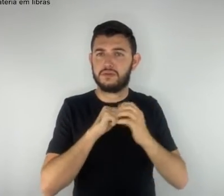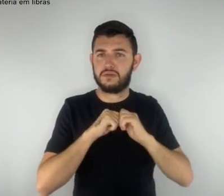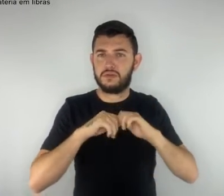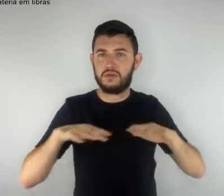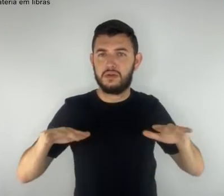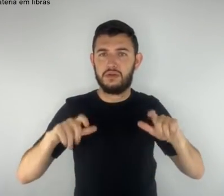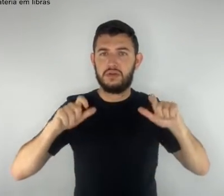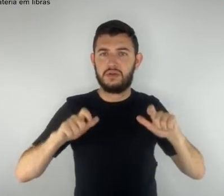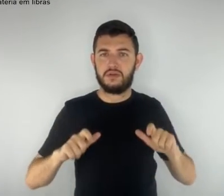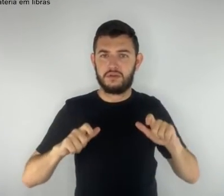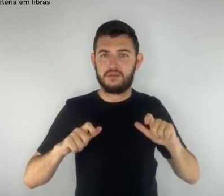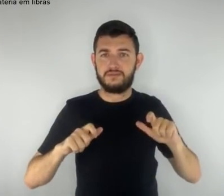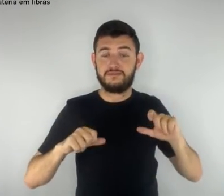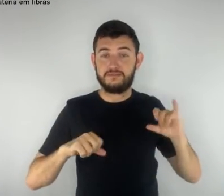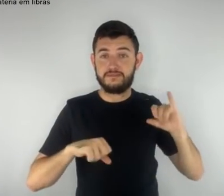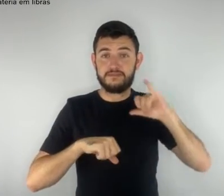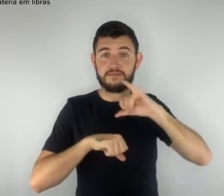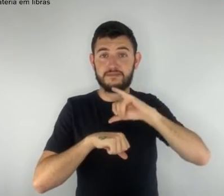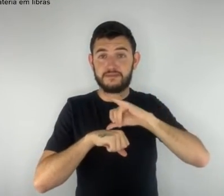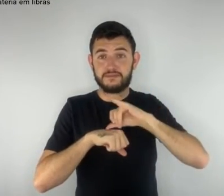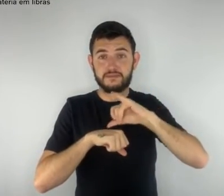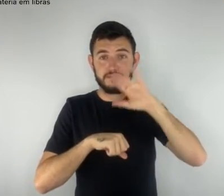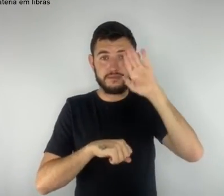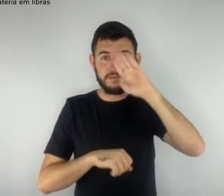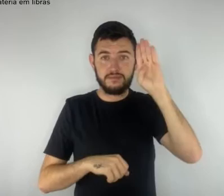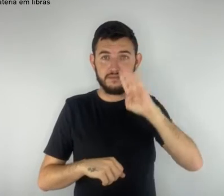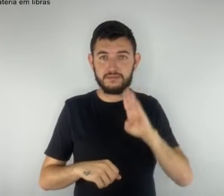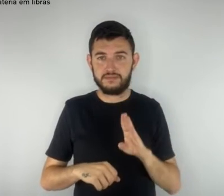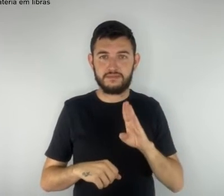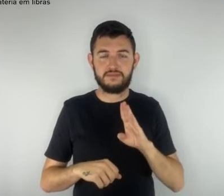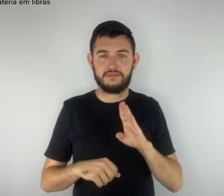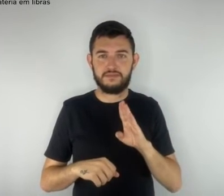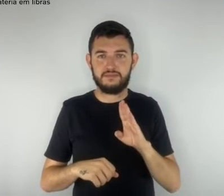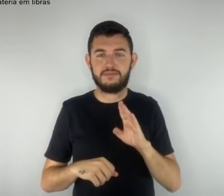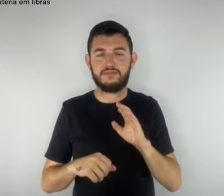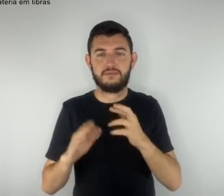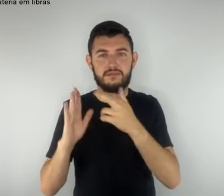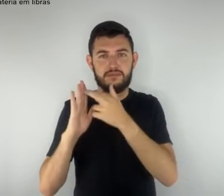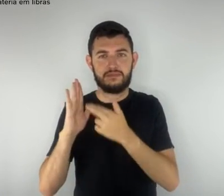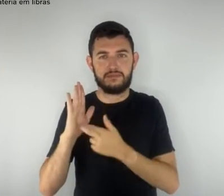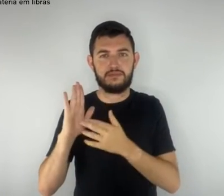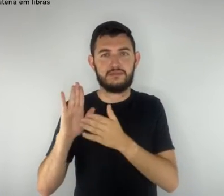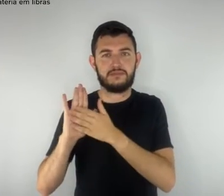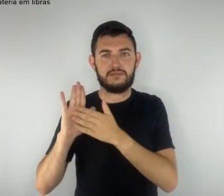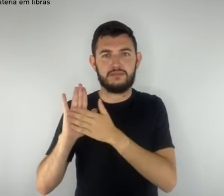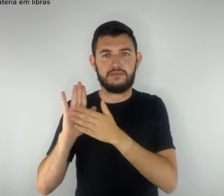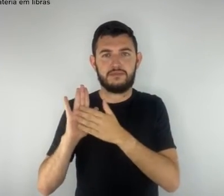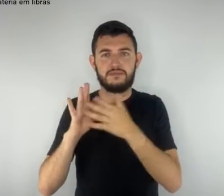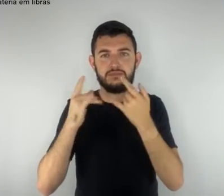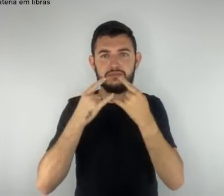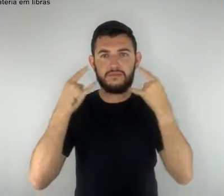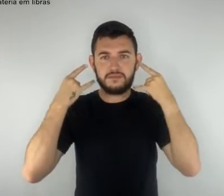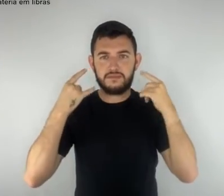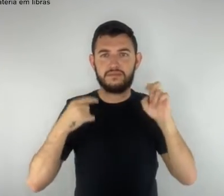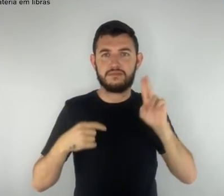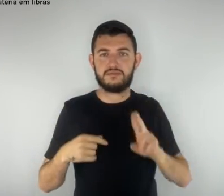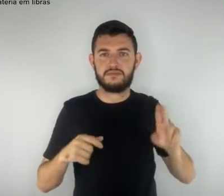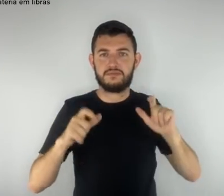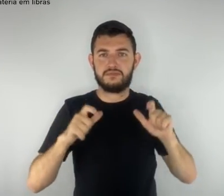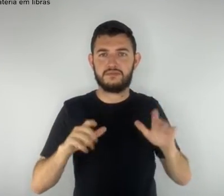dessas iniciativas seria a retomada do uso de máscaras de proteção em locais fechados ou